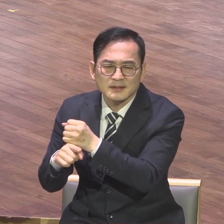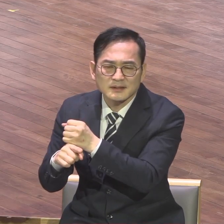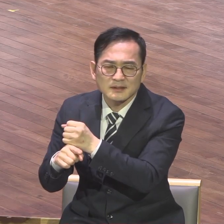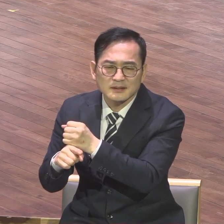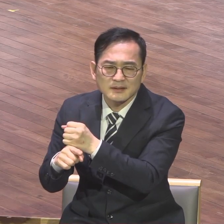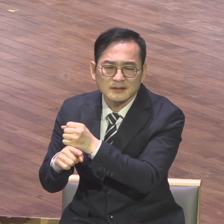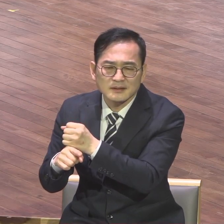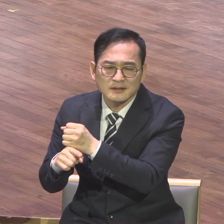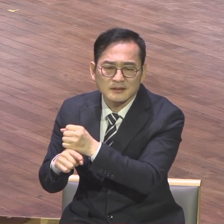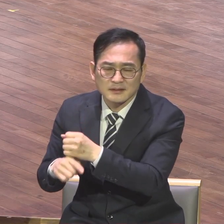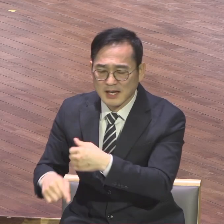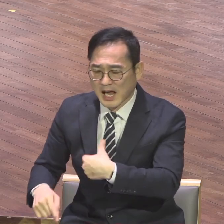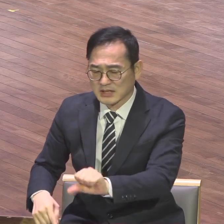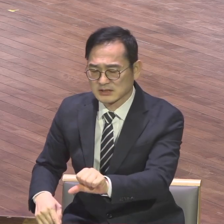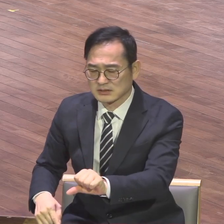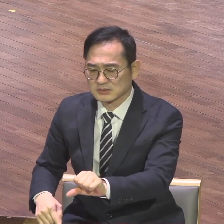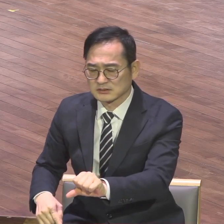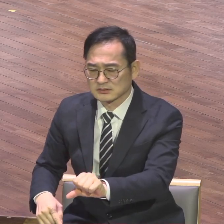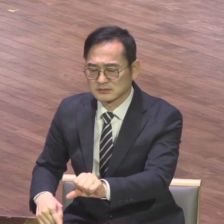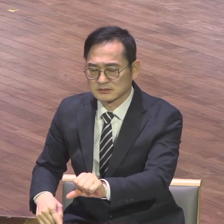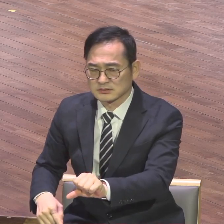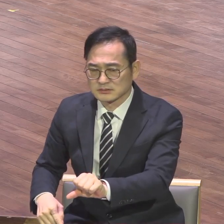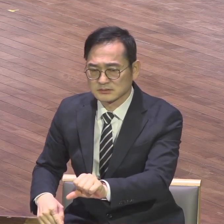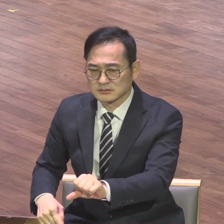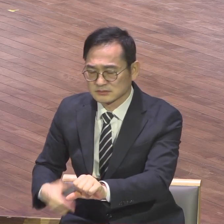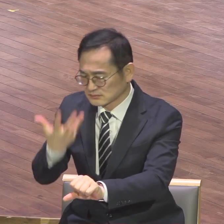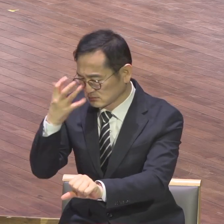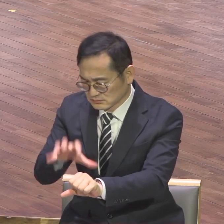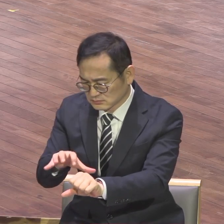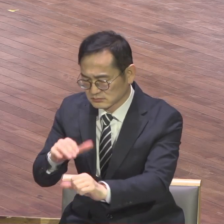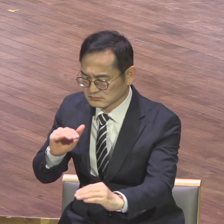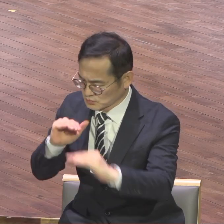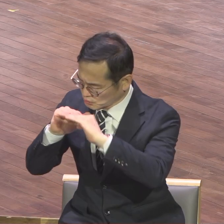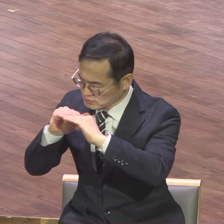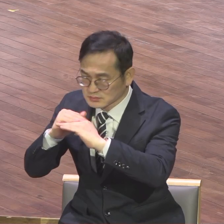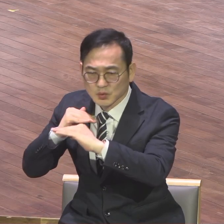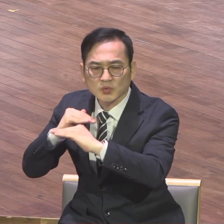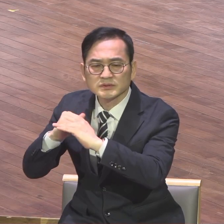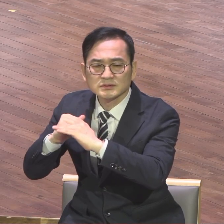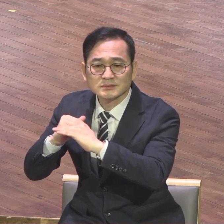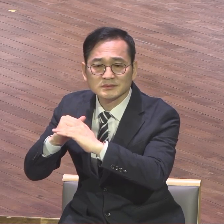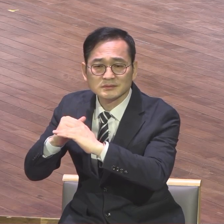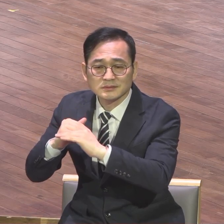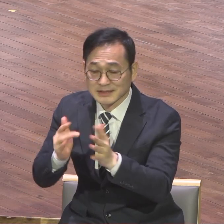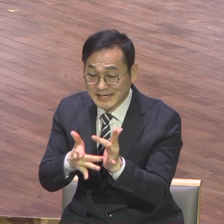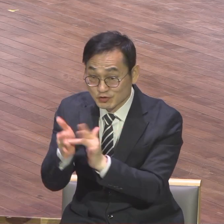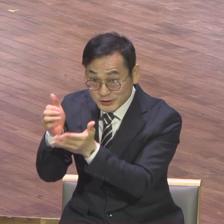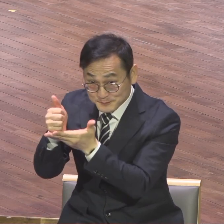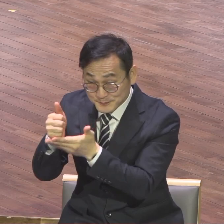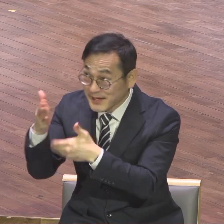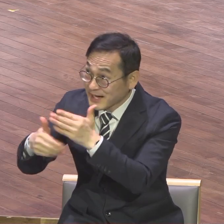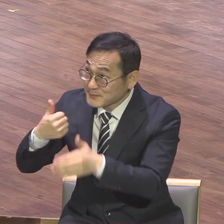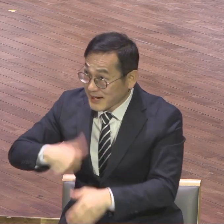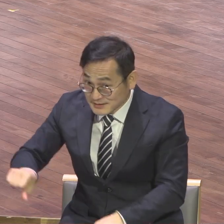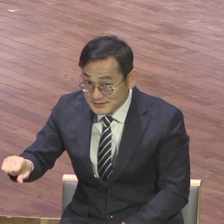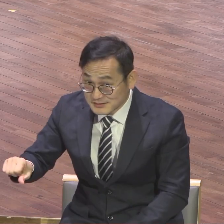사용합니다. 아들 똑같다. 다시 말해서 예수님이 하나님 아들이란